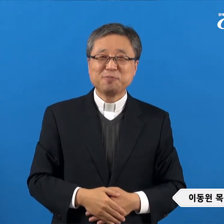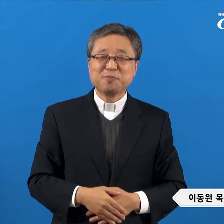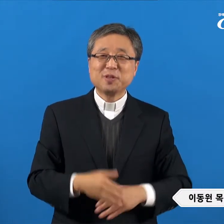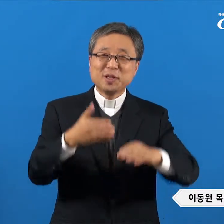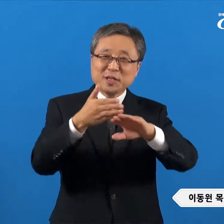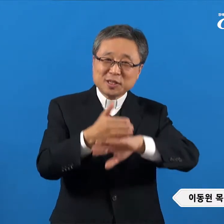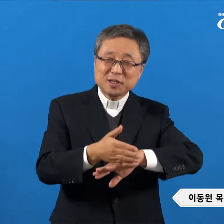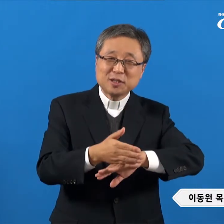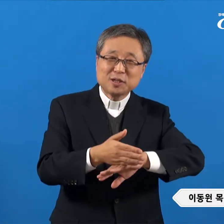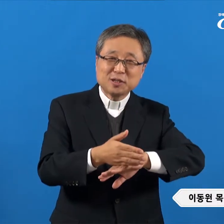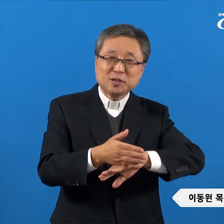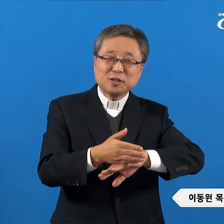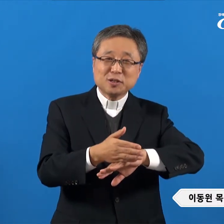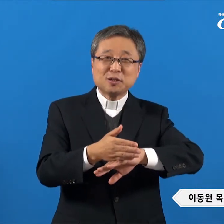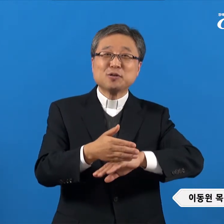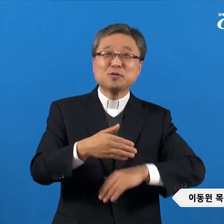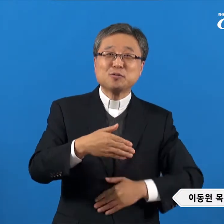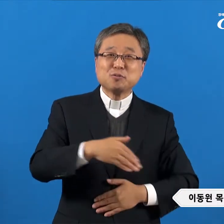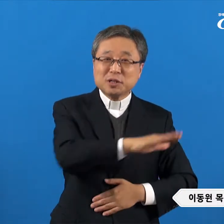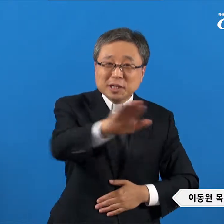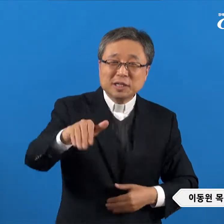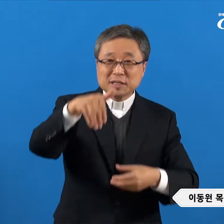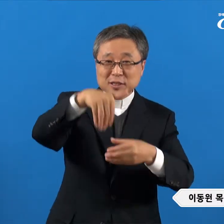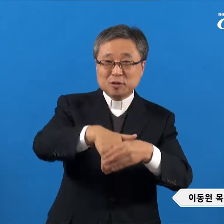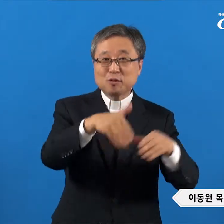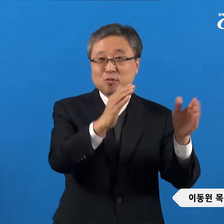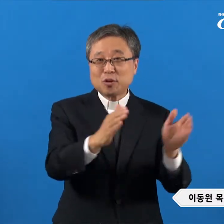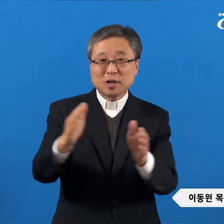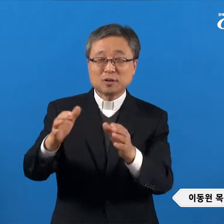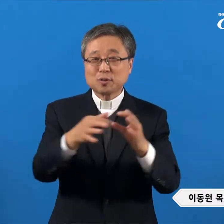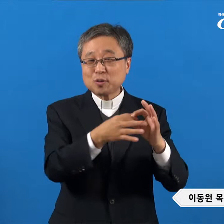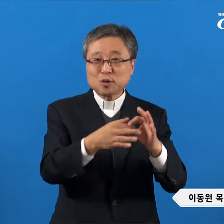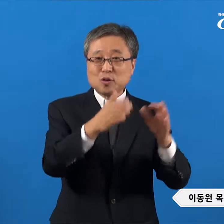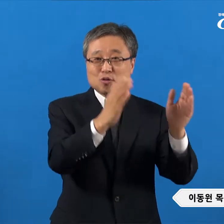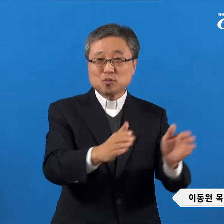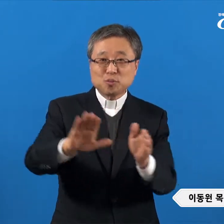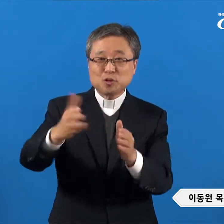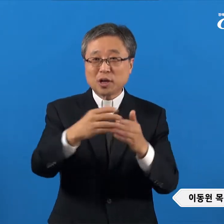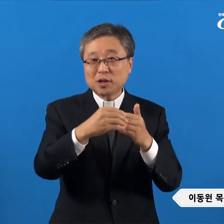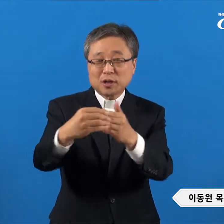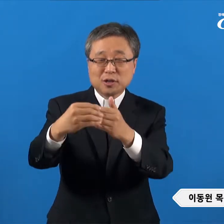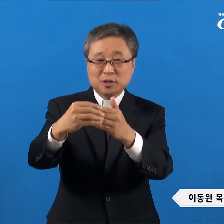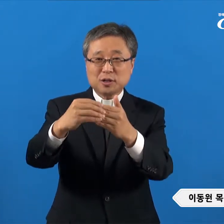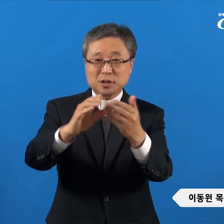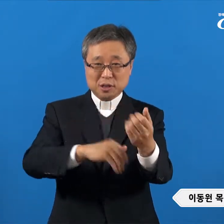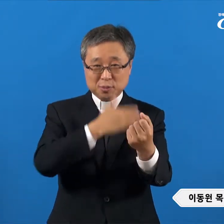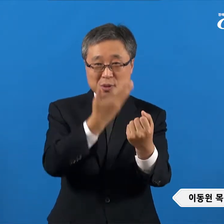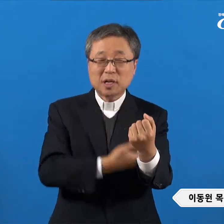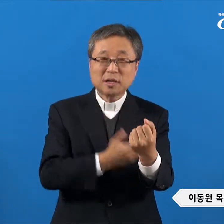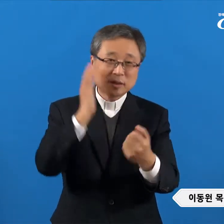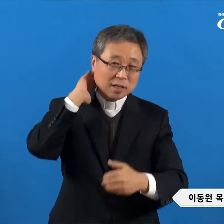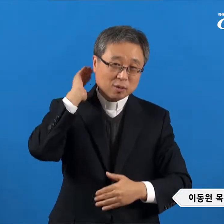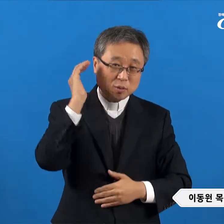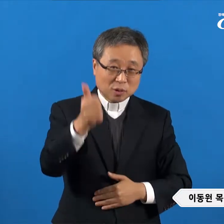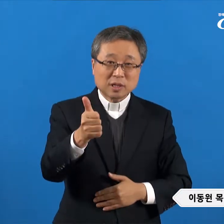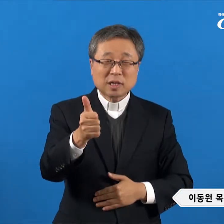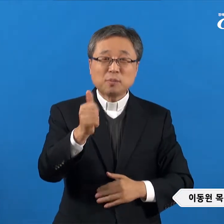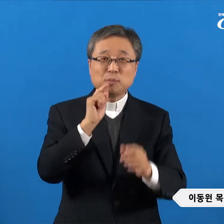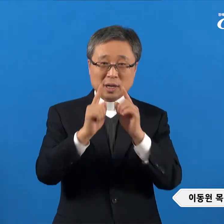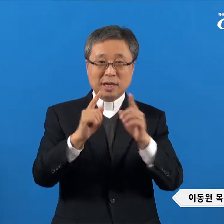지나간 우리 선거 과정을 통해서 준비된 리더십, 준비된 대통령이라는 화두가 등장했습니다.